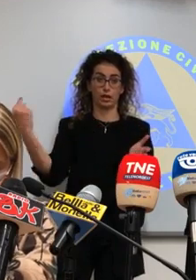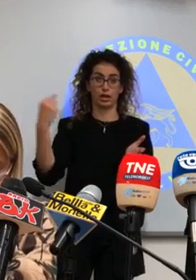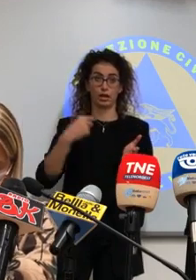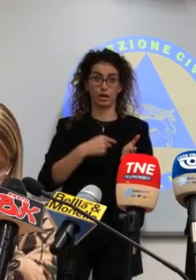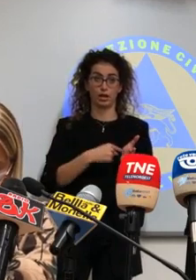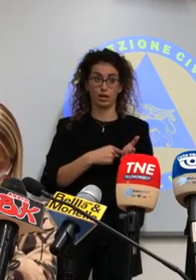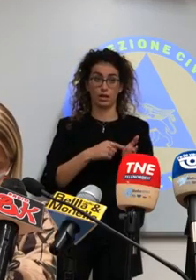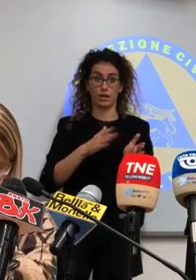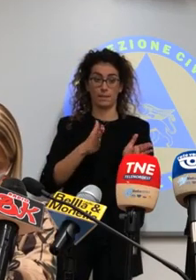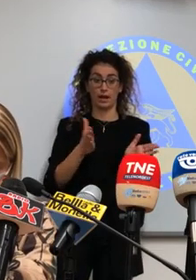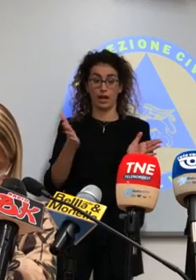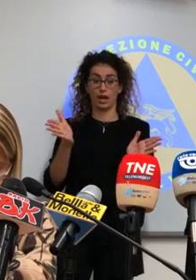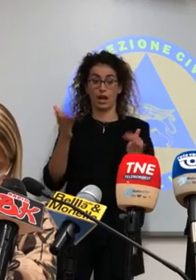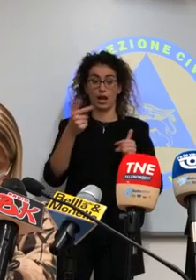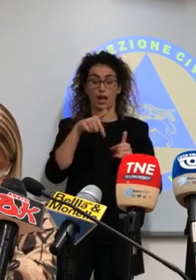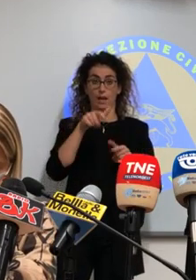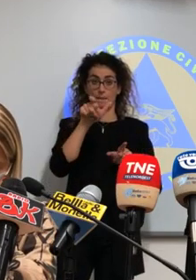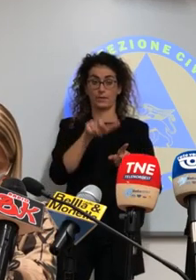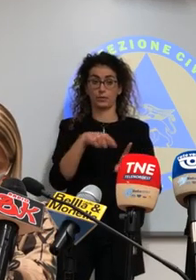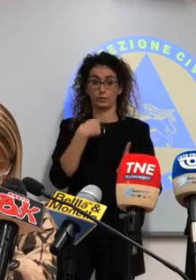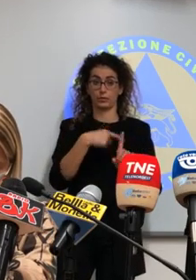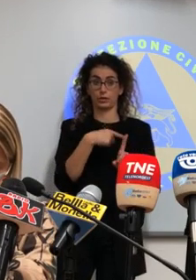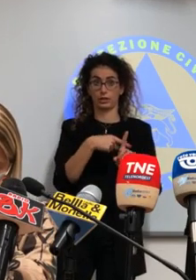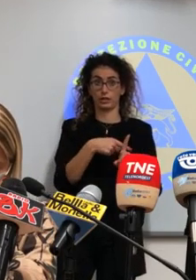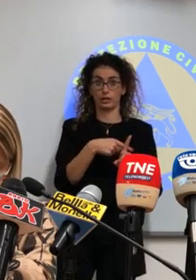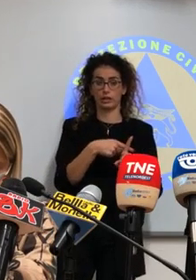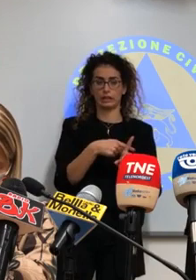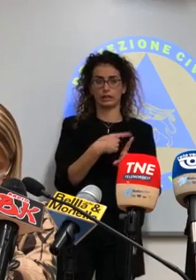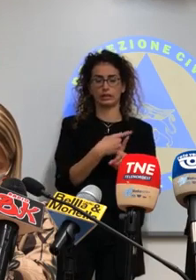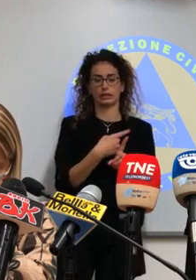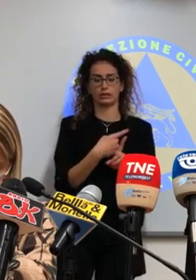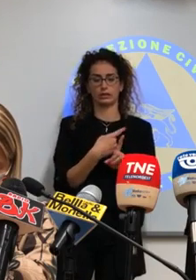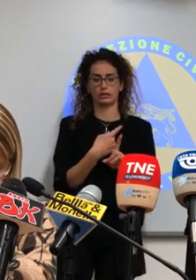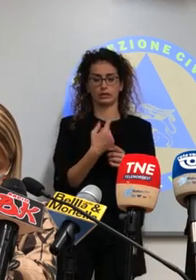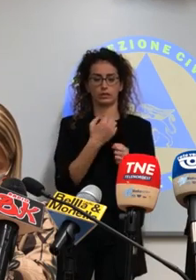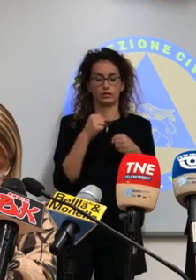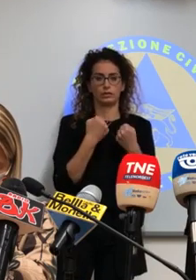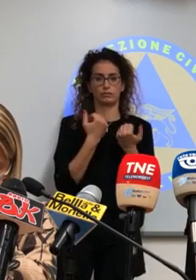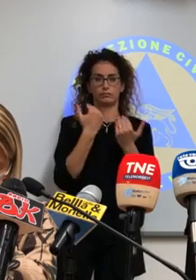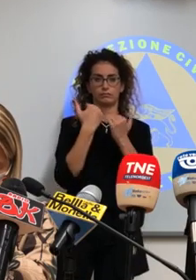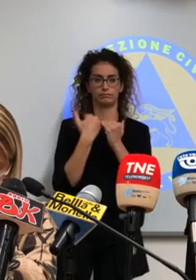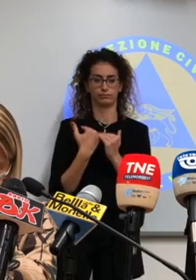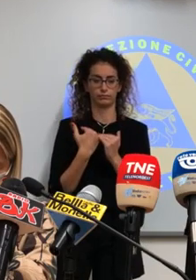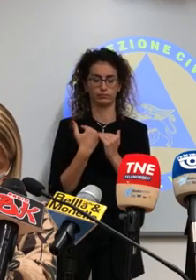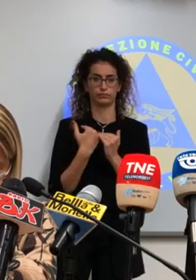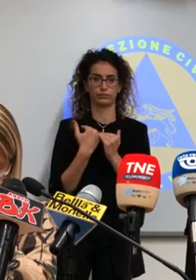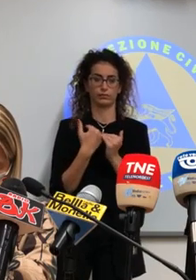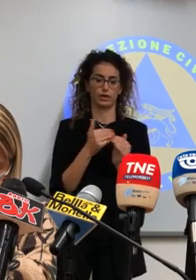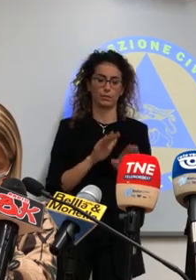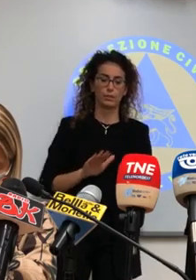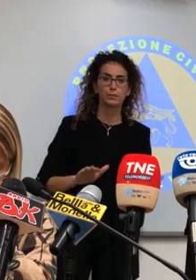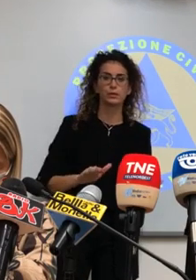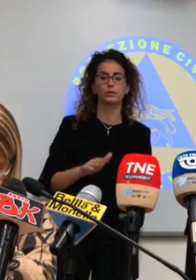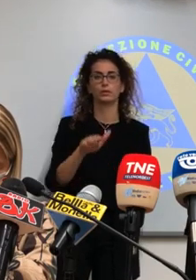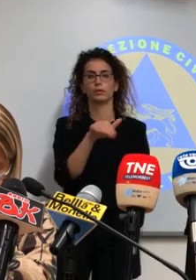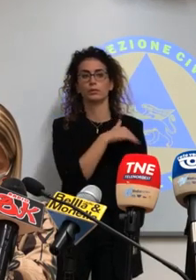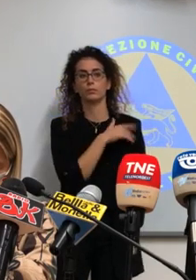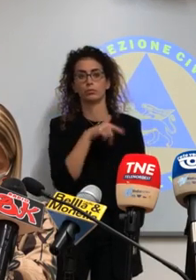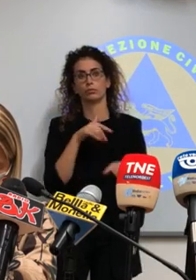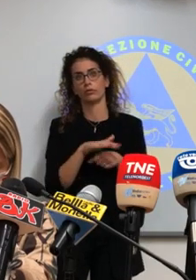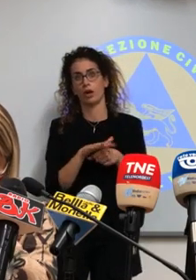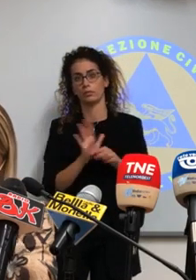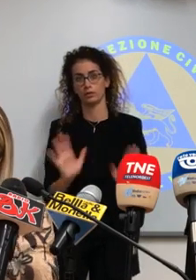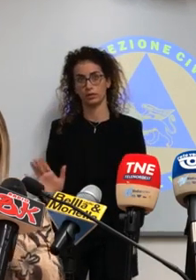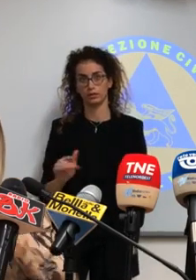sono stati nella classe dove c'era il positivo di avere un comportamento responsabile, che dipende dal bambino, dal ragazzo, ma dipende anche dalla